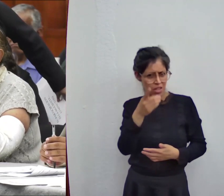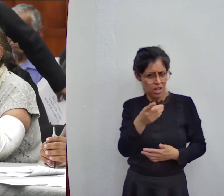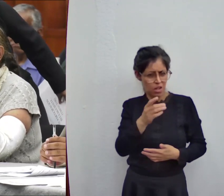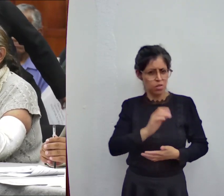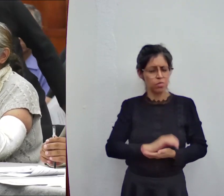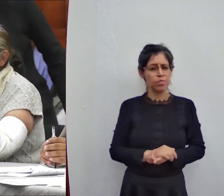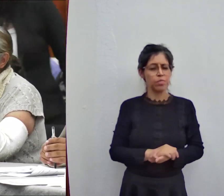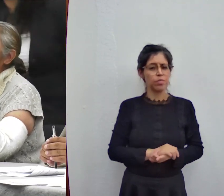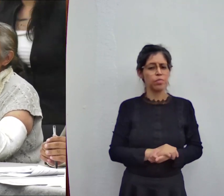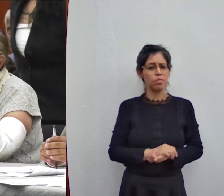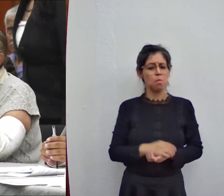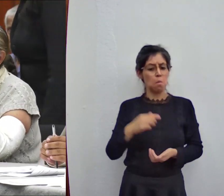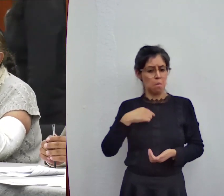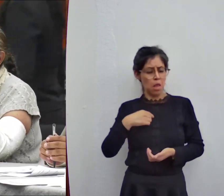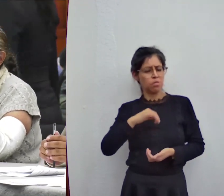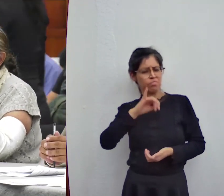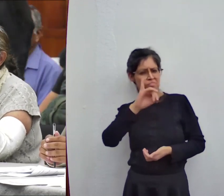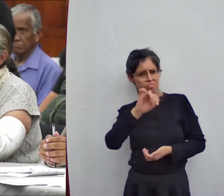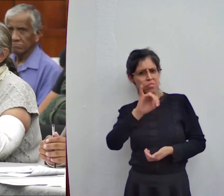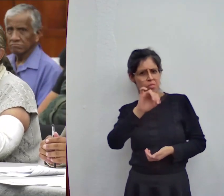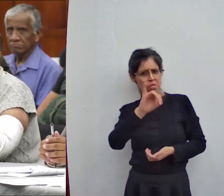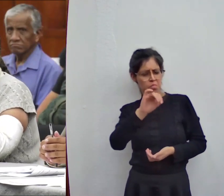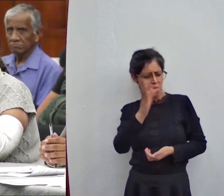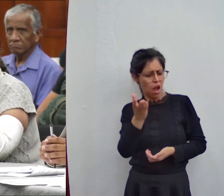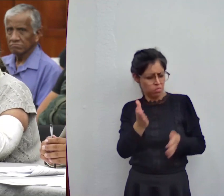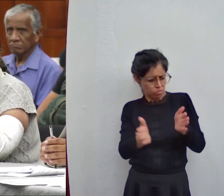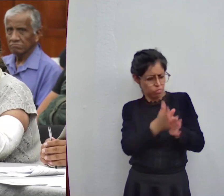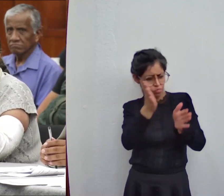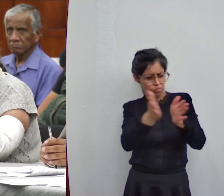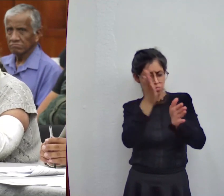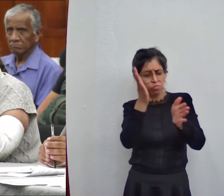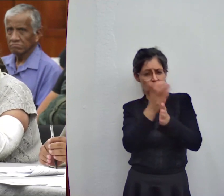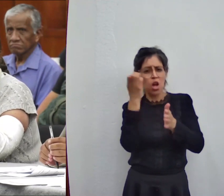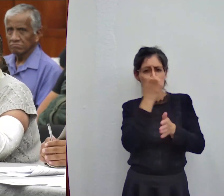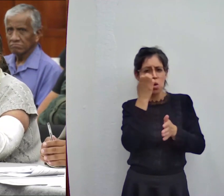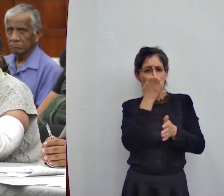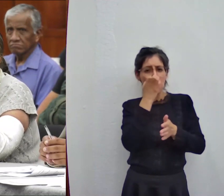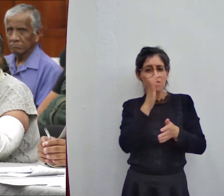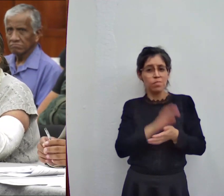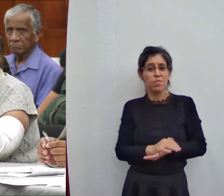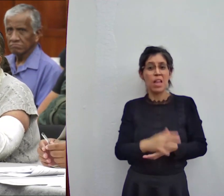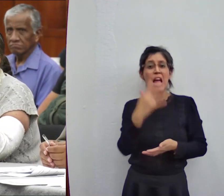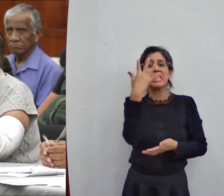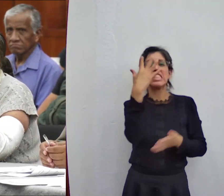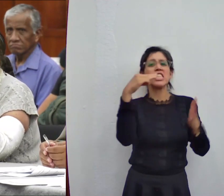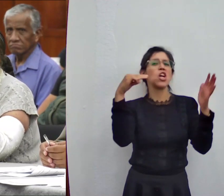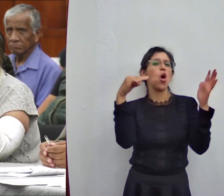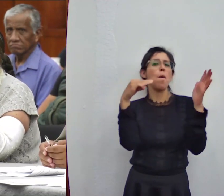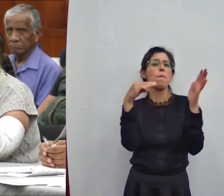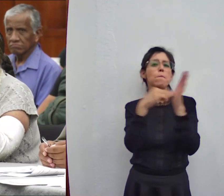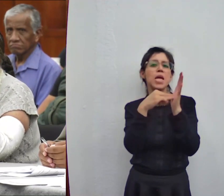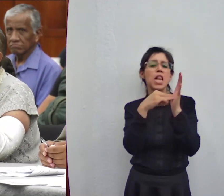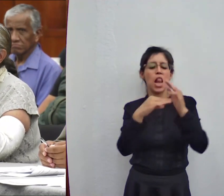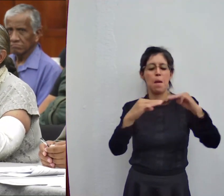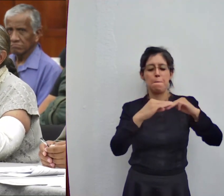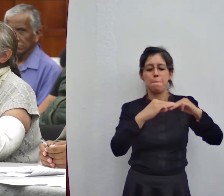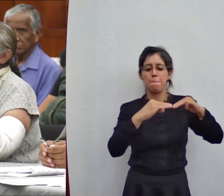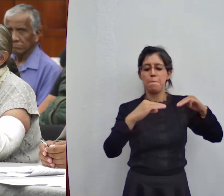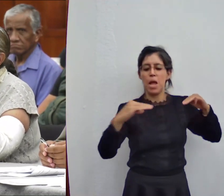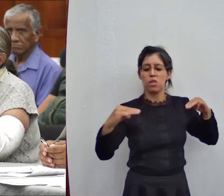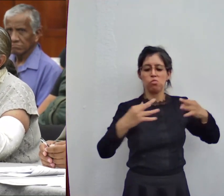Me dijo: sí, te vamos a hacer la escuela. Me regalaron 5,000 metros que me pedía el gobierno para poderla hacer. Me